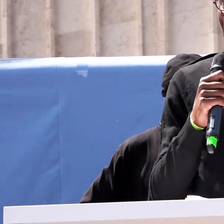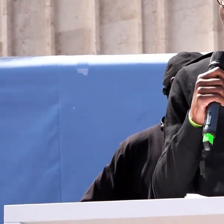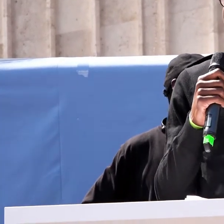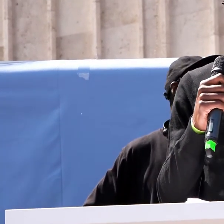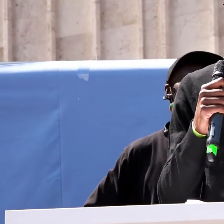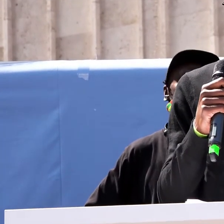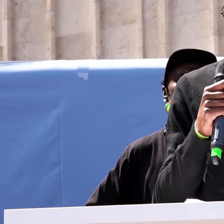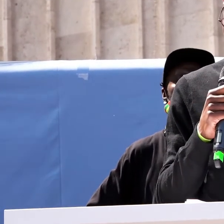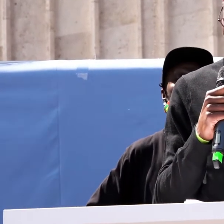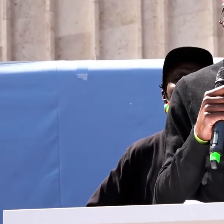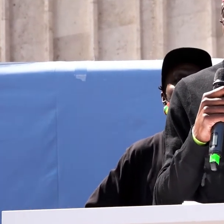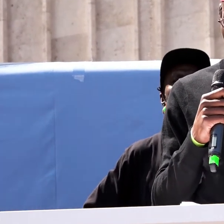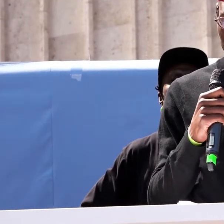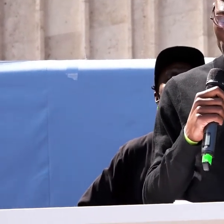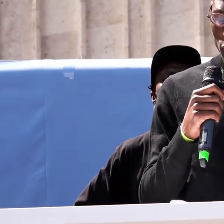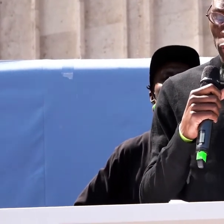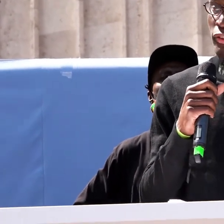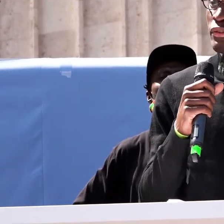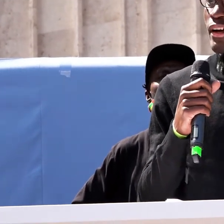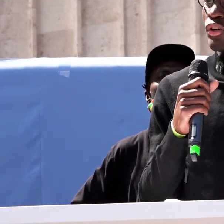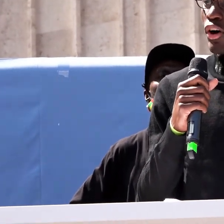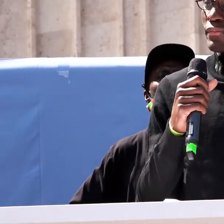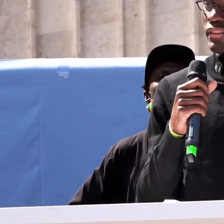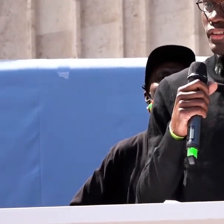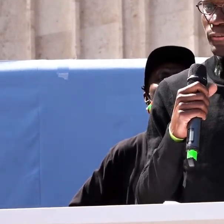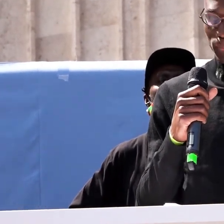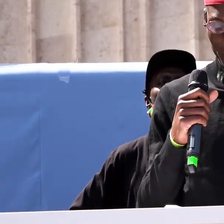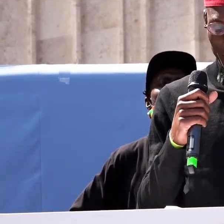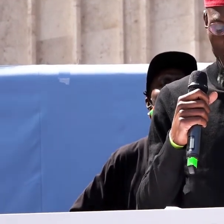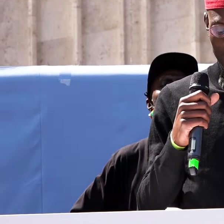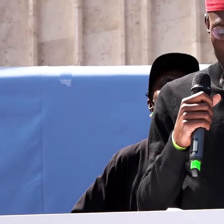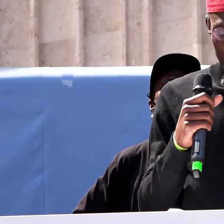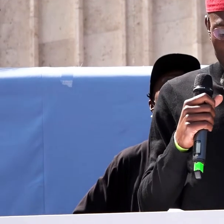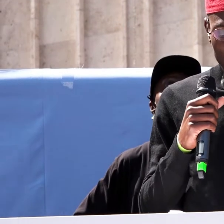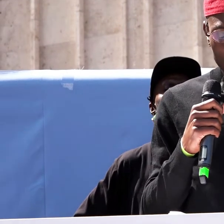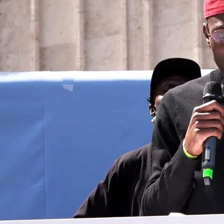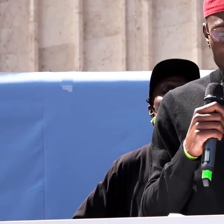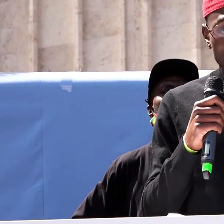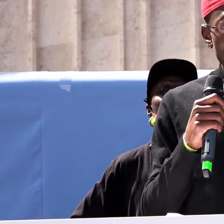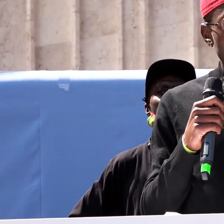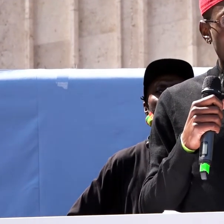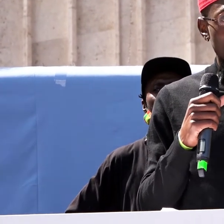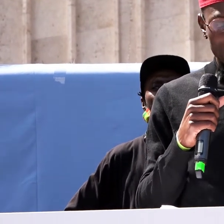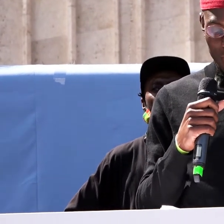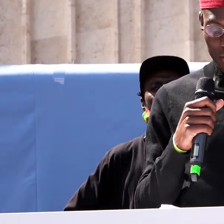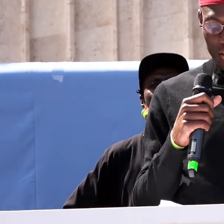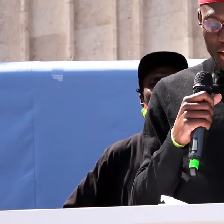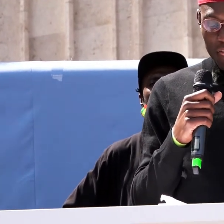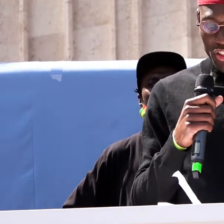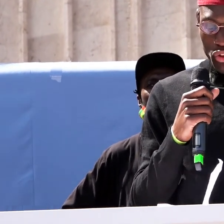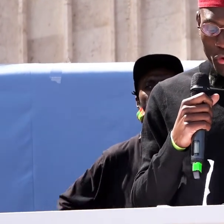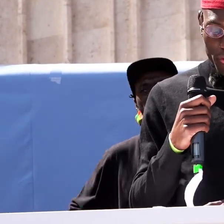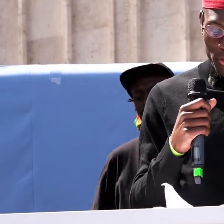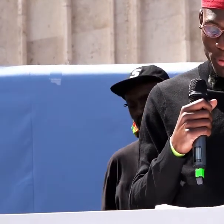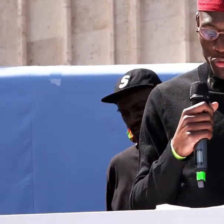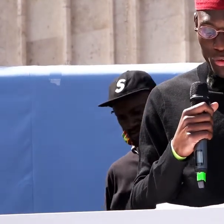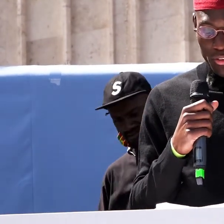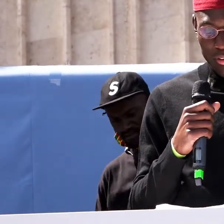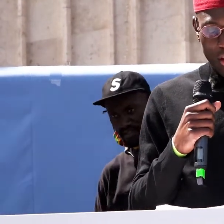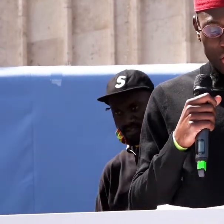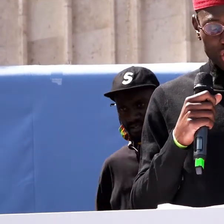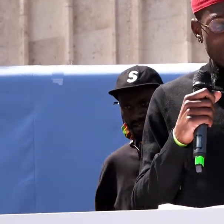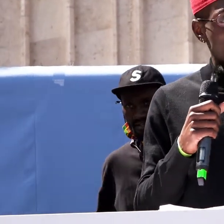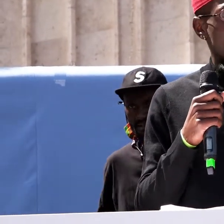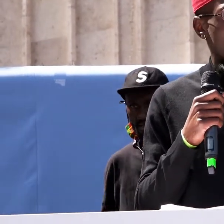Es ist unfassbar, wie viele Menschen hier heute zusammengekommen sind. Es gibt mir einfach Hoffnung, wenn ich so viele